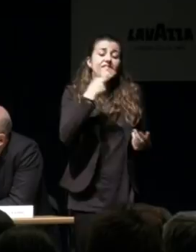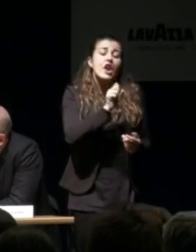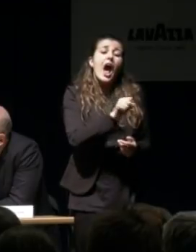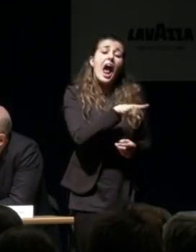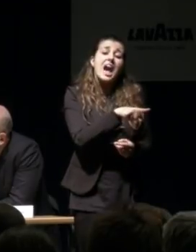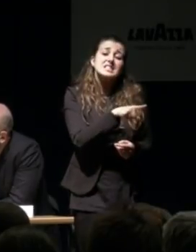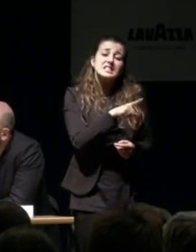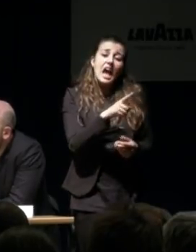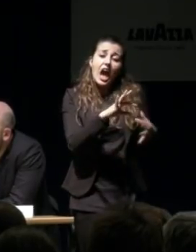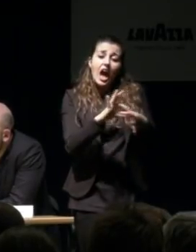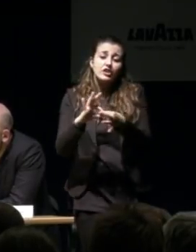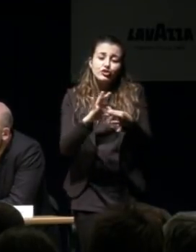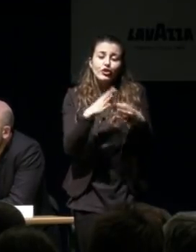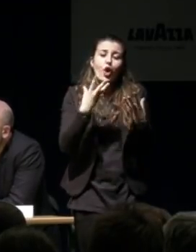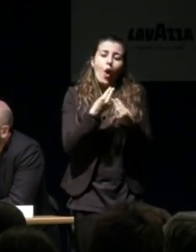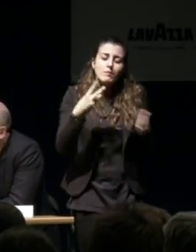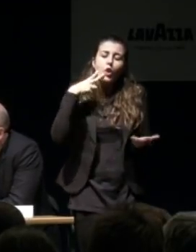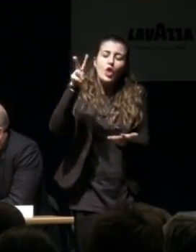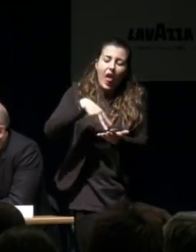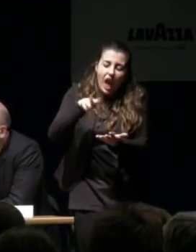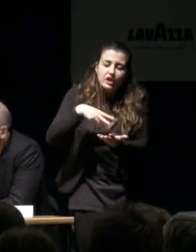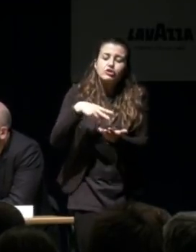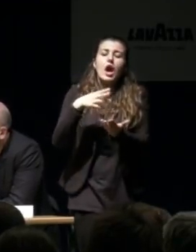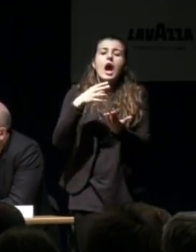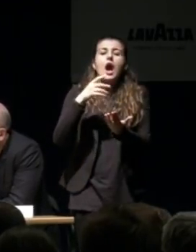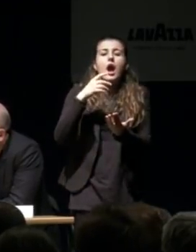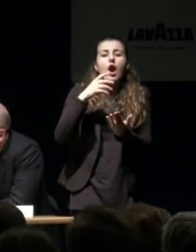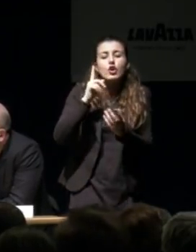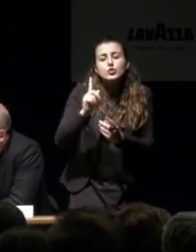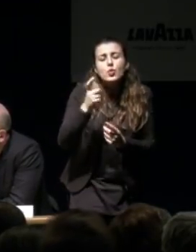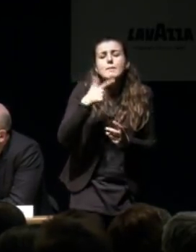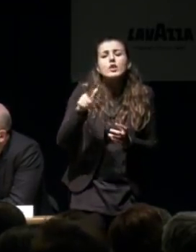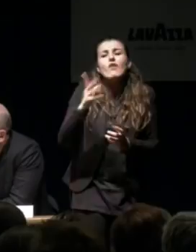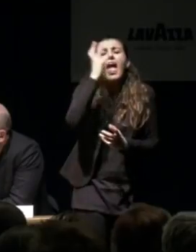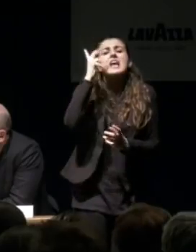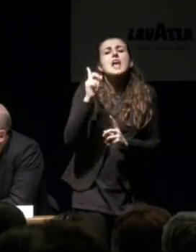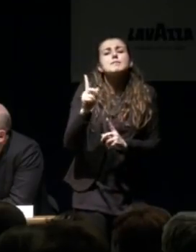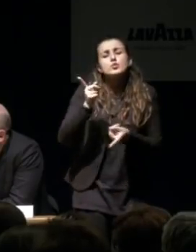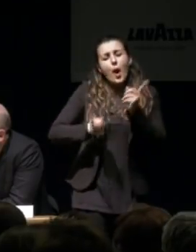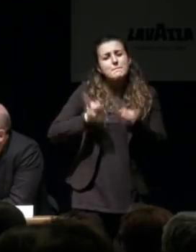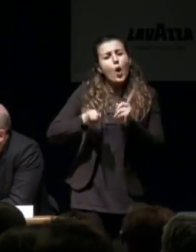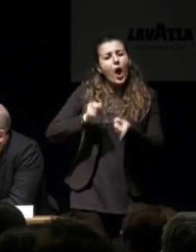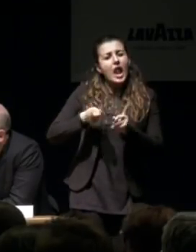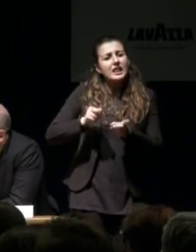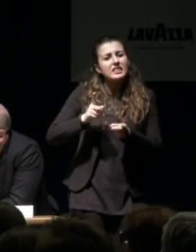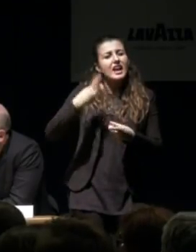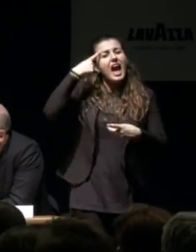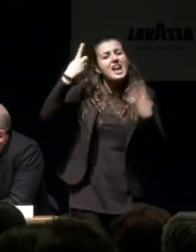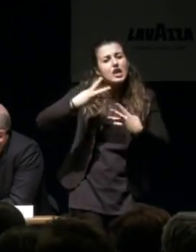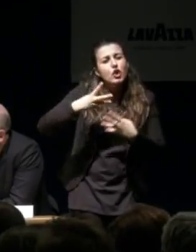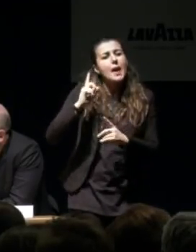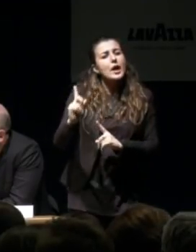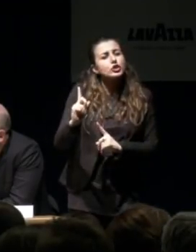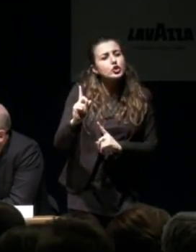quasi fanaticamente lettore cultore perché era un esempio di un modo di fare politica ma anche di un modo di ragionare e